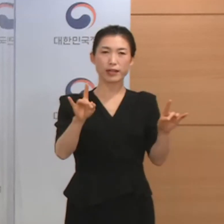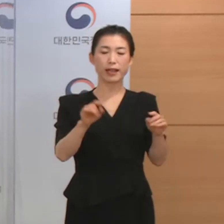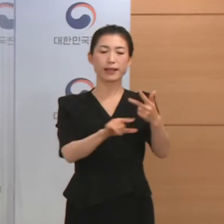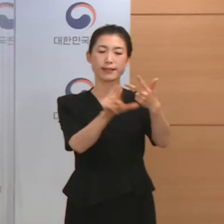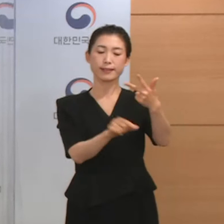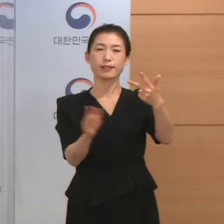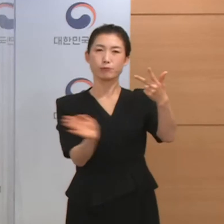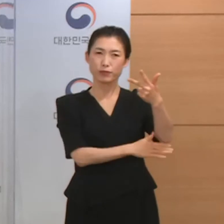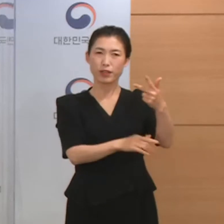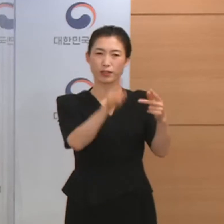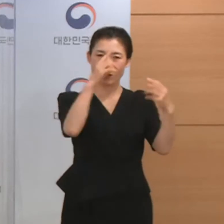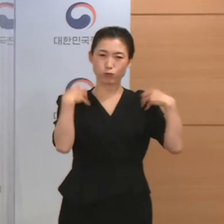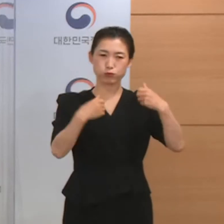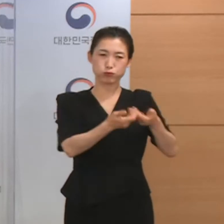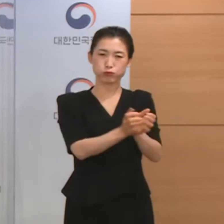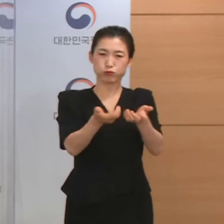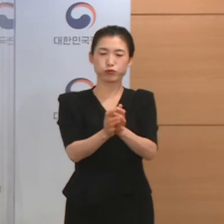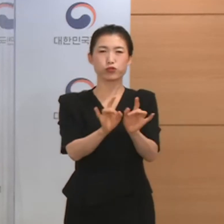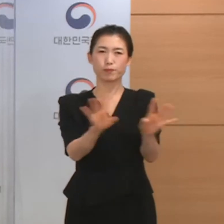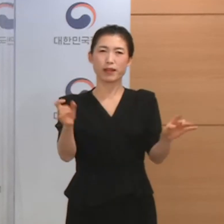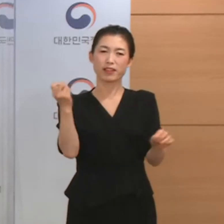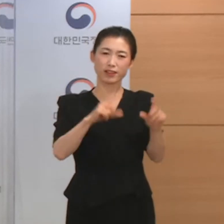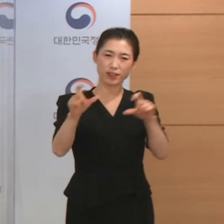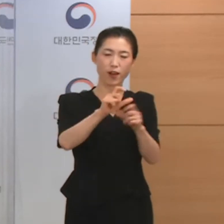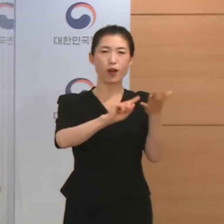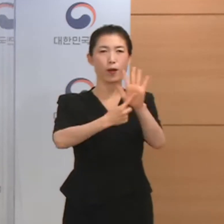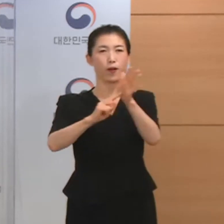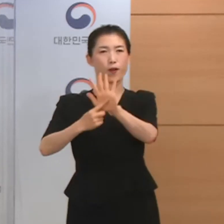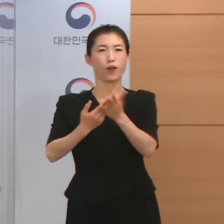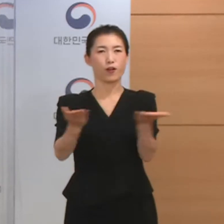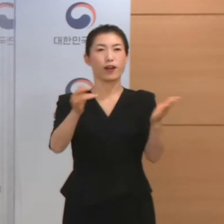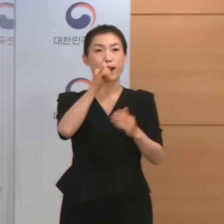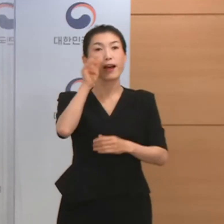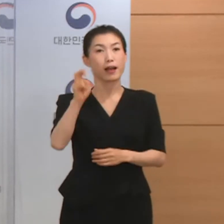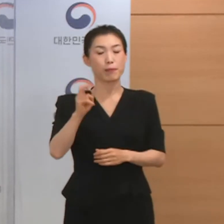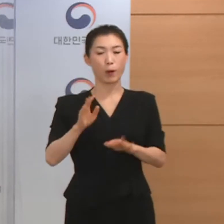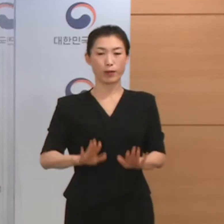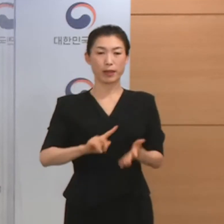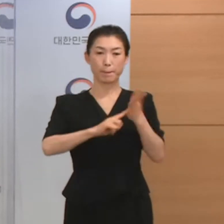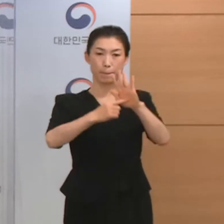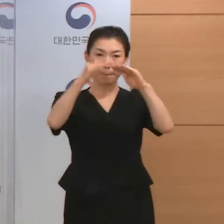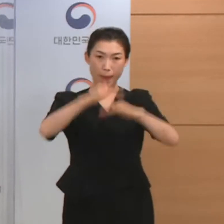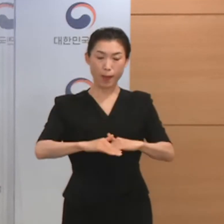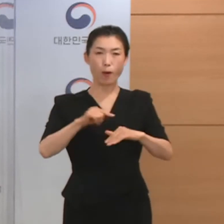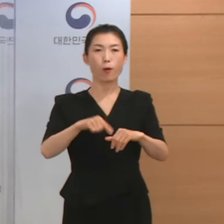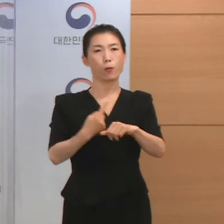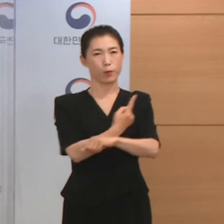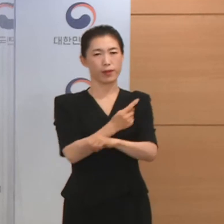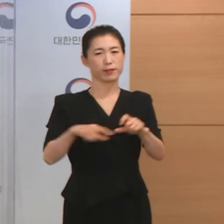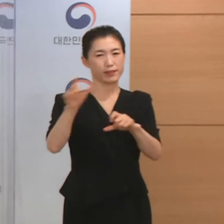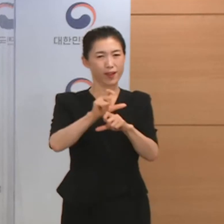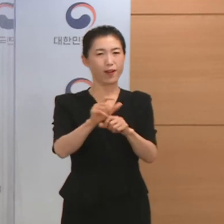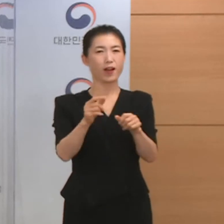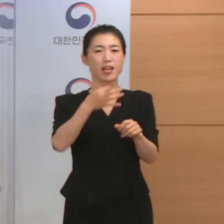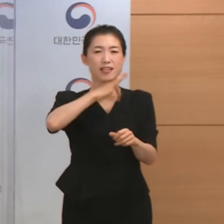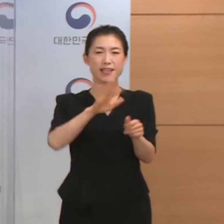제공하기 위해서 오늘 저희가 밝혀드린 그런 내용 외에도 추가적인 인센티브 부분들이 계속 개발될 예정입니다.